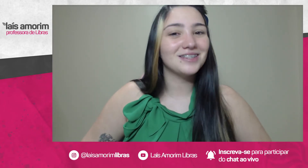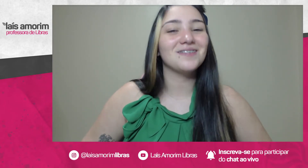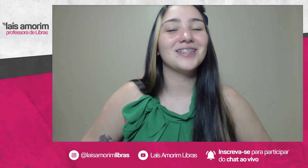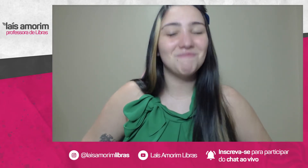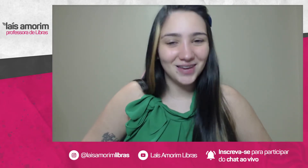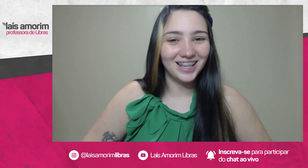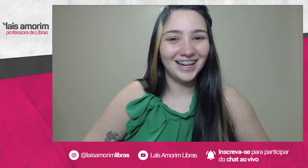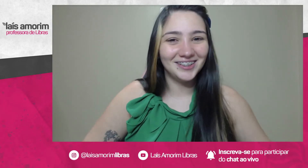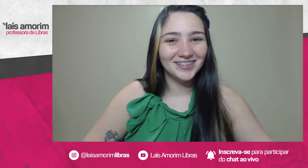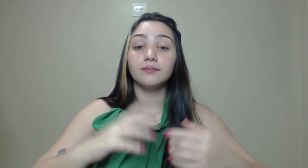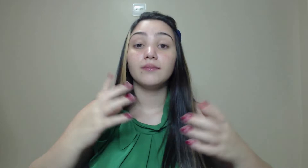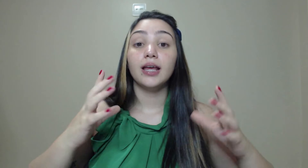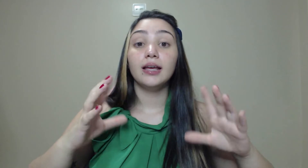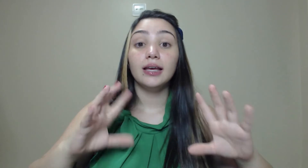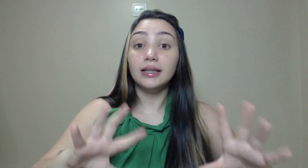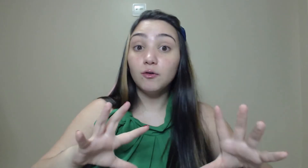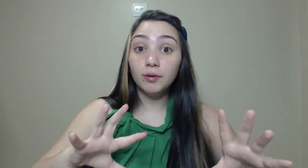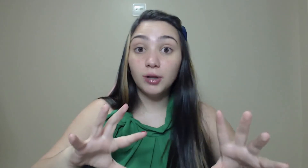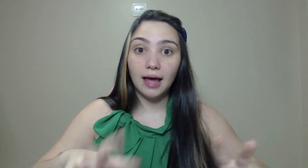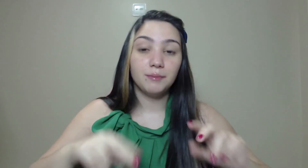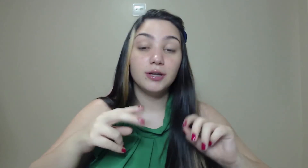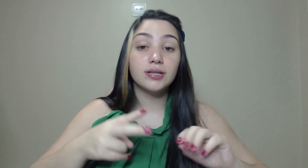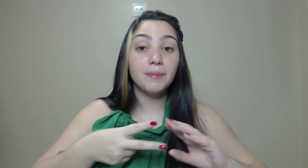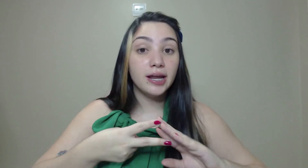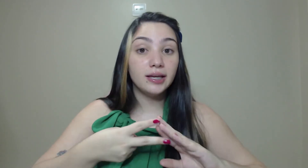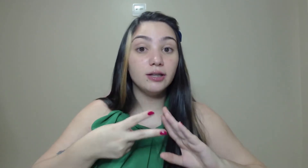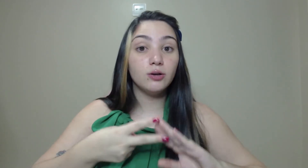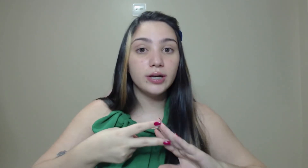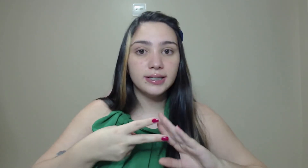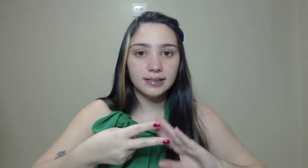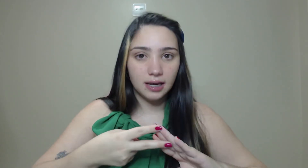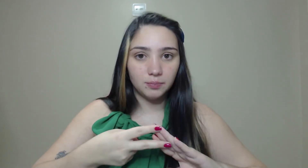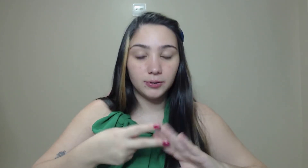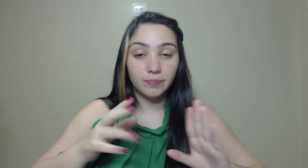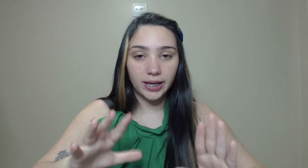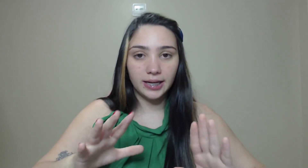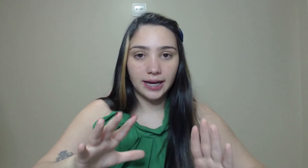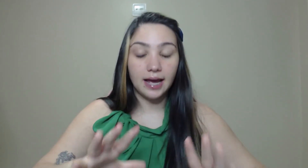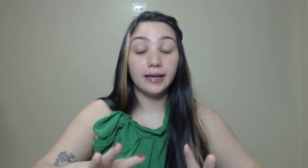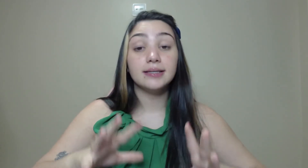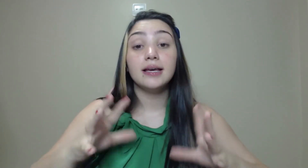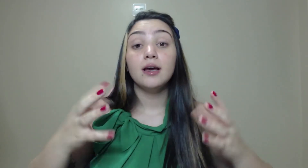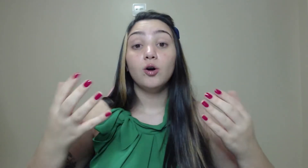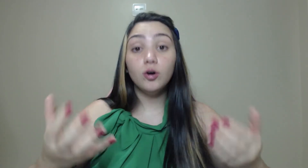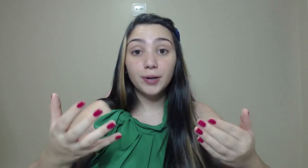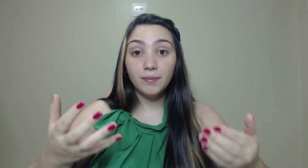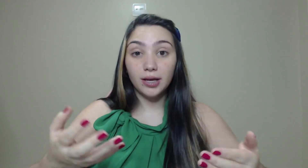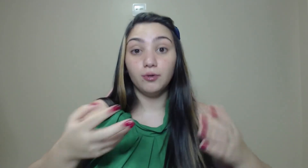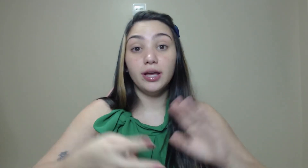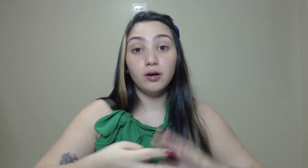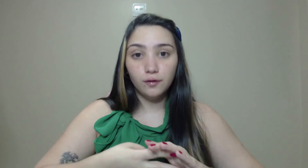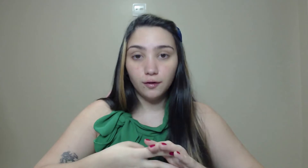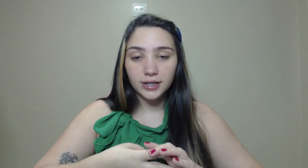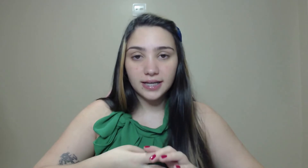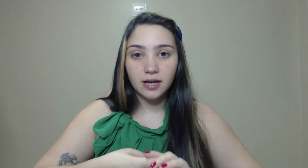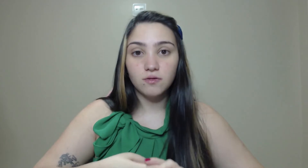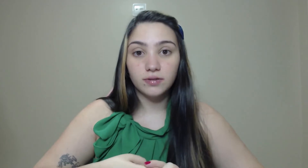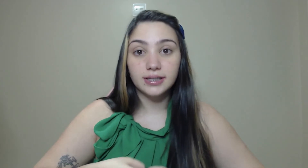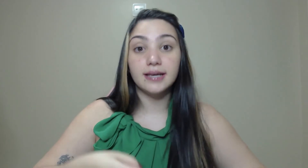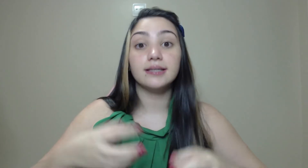ser bem legal. Então, vamos lá. Eu separei aqui dois exemplos bem legais. O primeiro, eu vou fazer aqui com vocês,